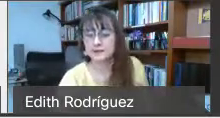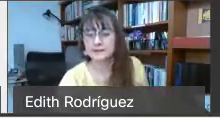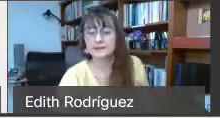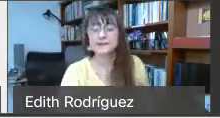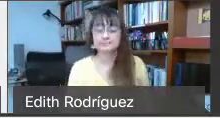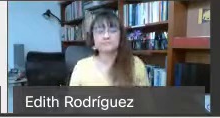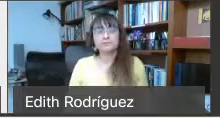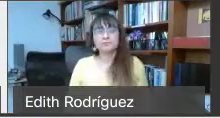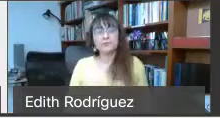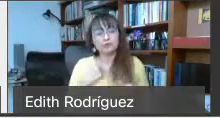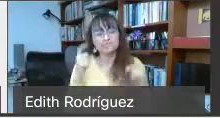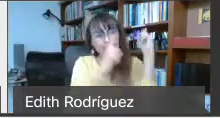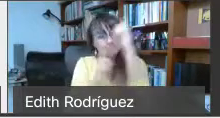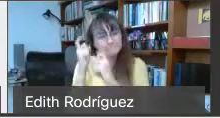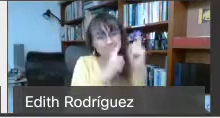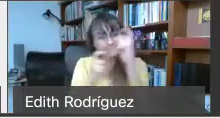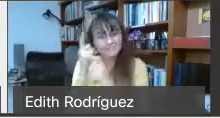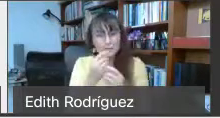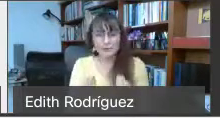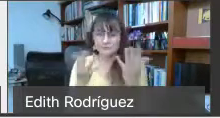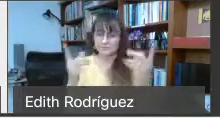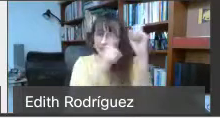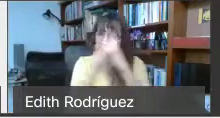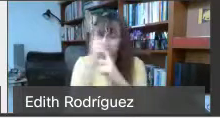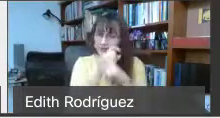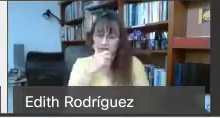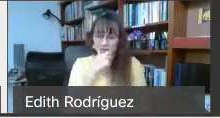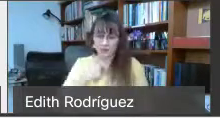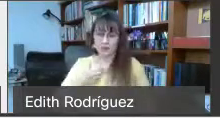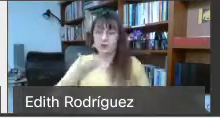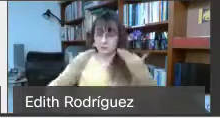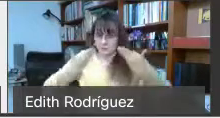Es decir, sí hay literatura desde la lengua de señas.